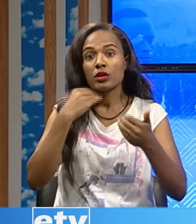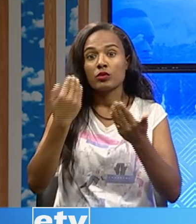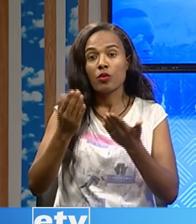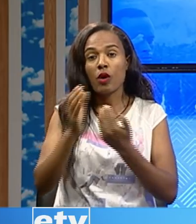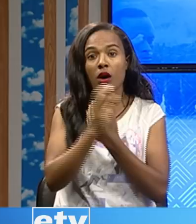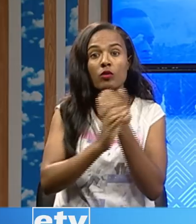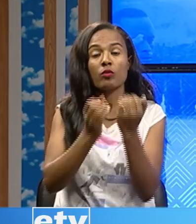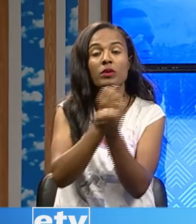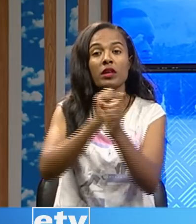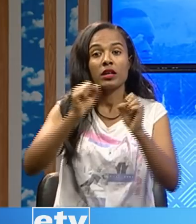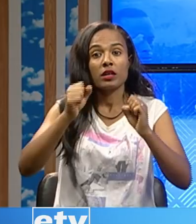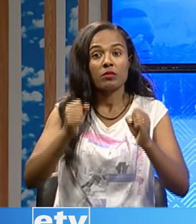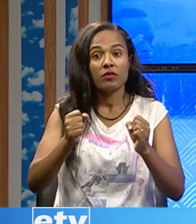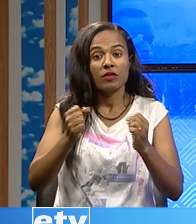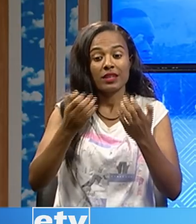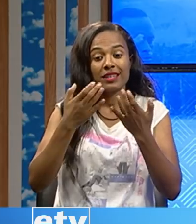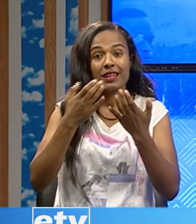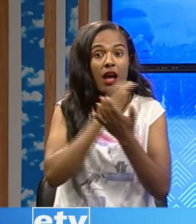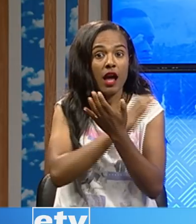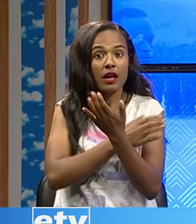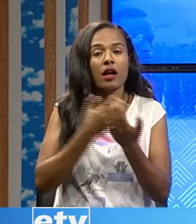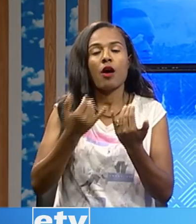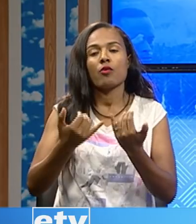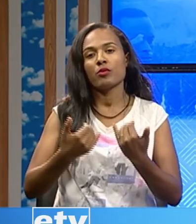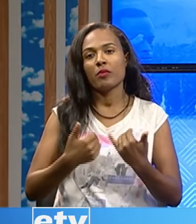ለመታደግ የሚፈልግ ኃይል አለ አሁን